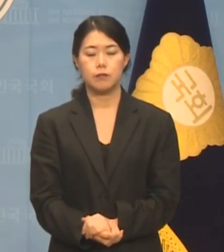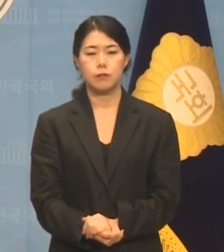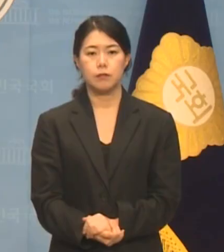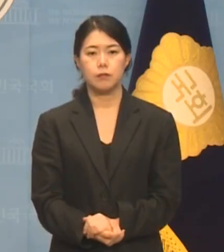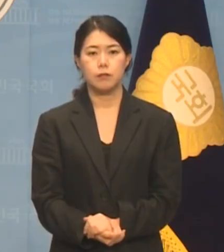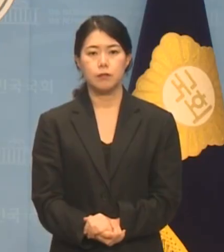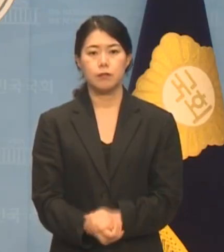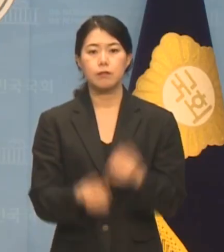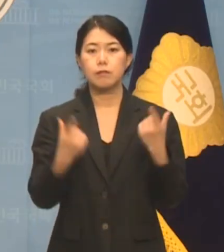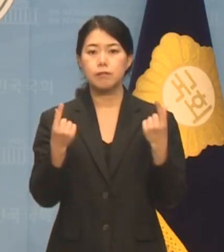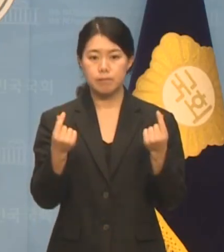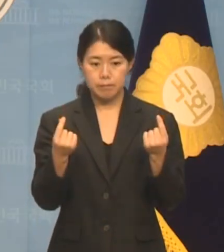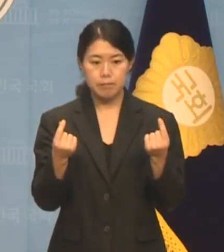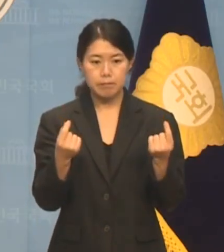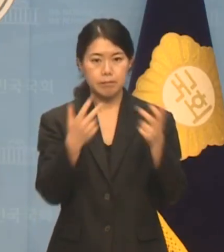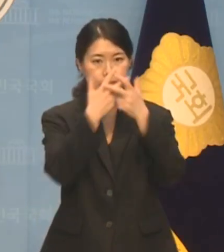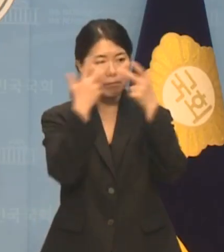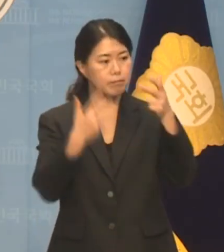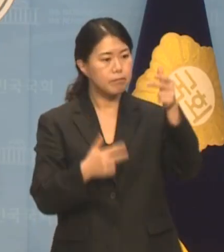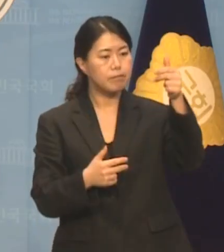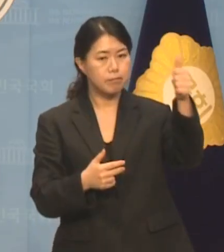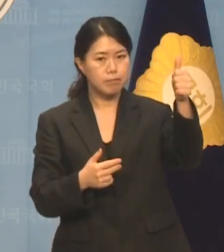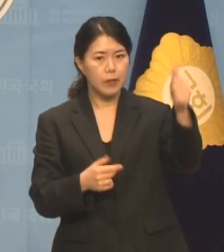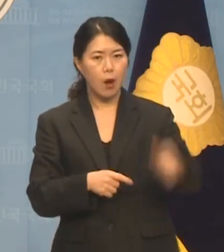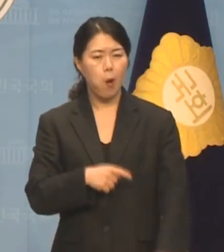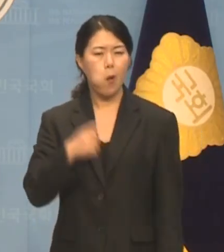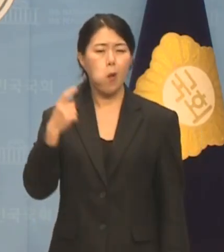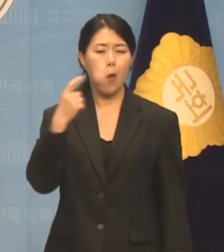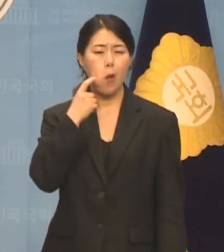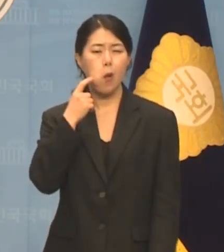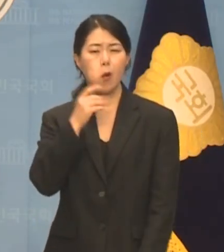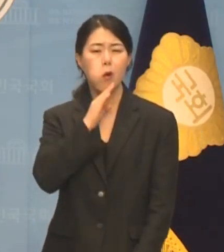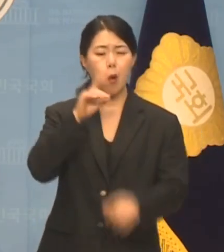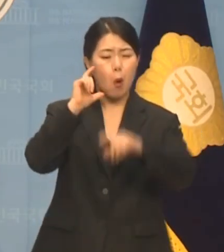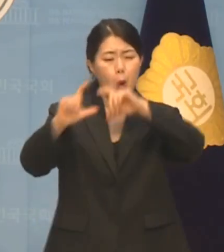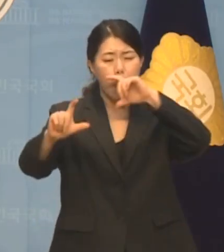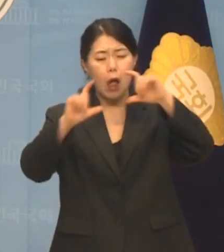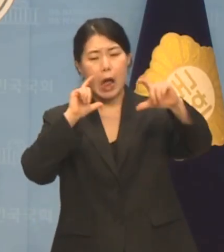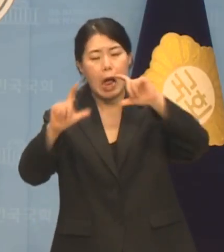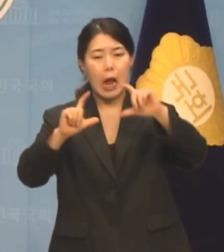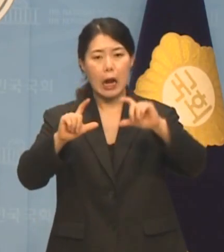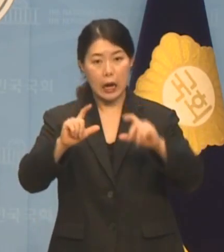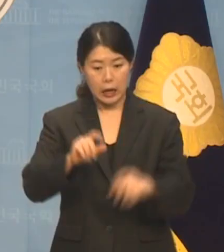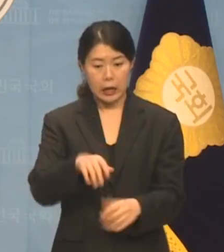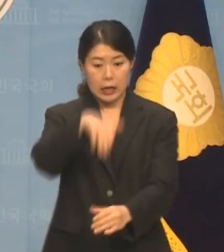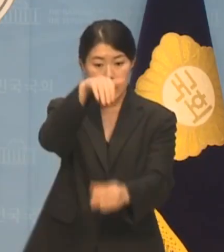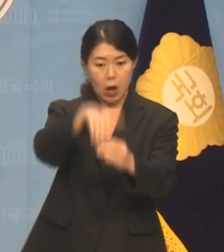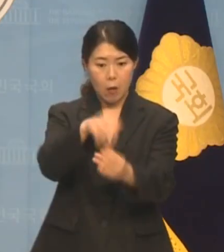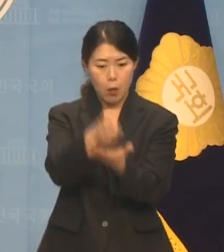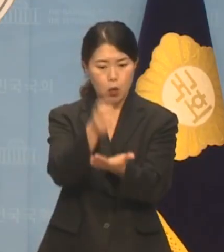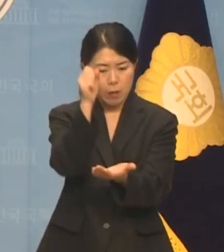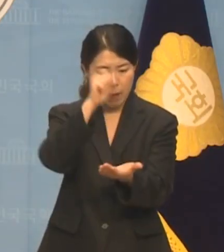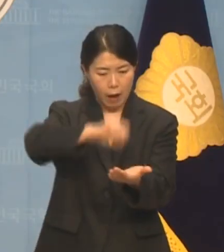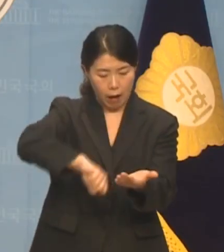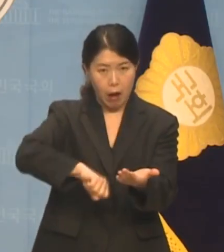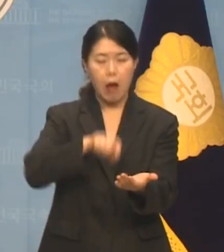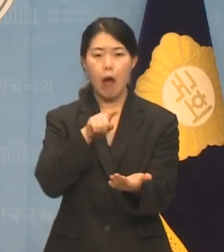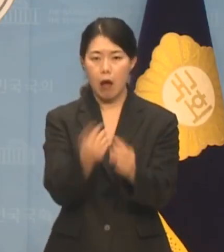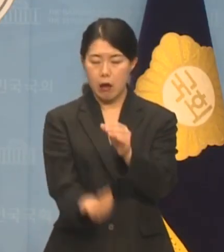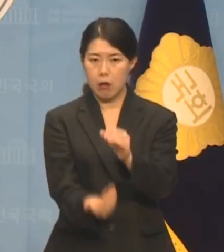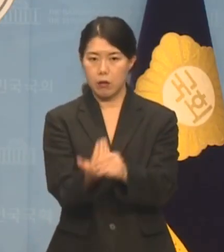이처럼 이재명 대표의 허위사실 공표에 따른 공직선거법 위반 피고